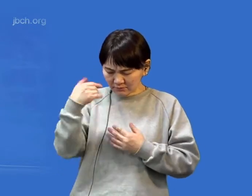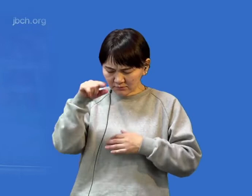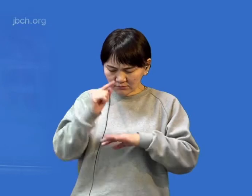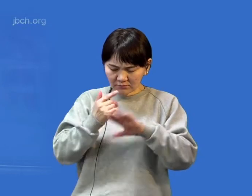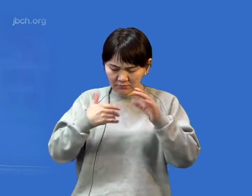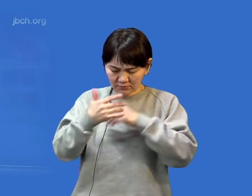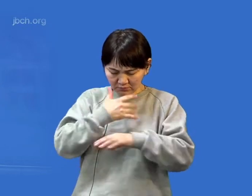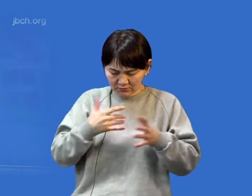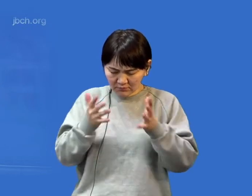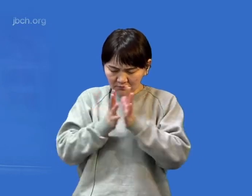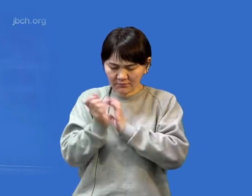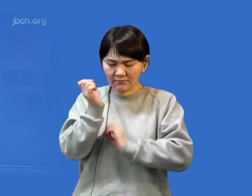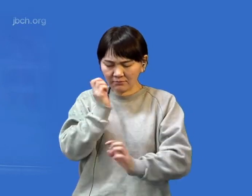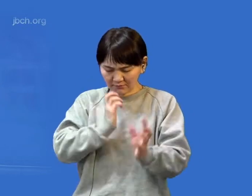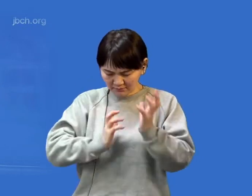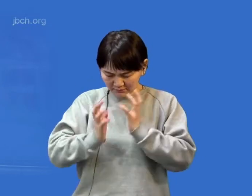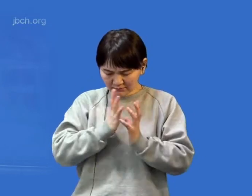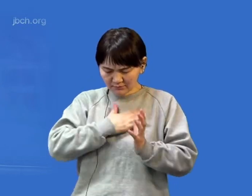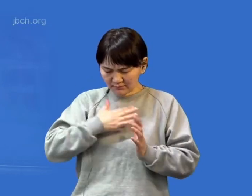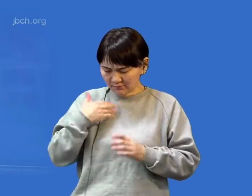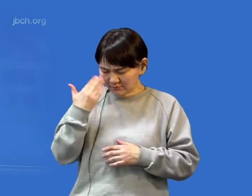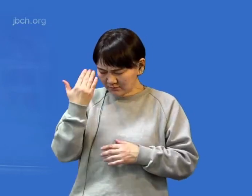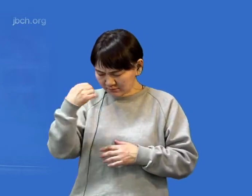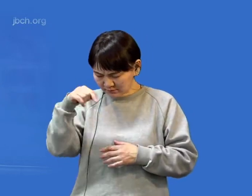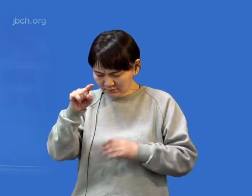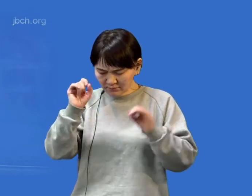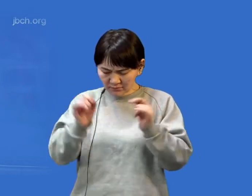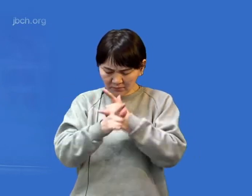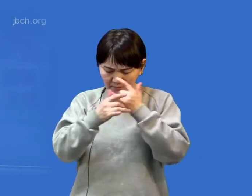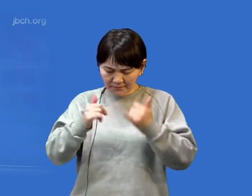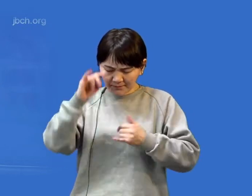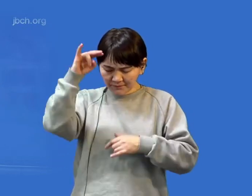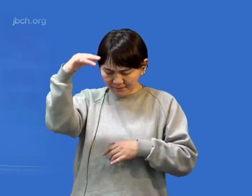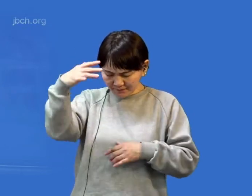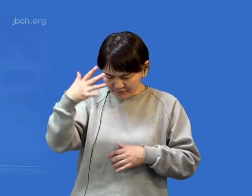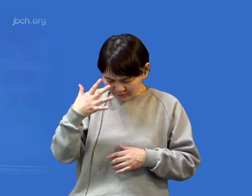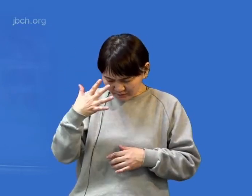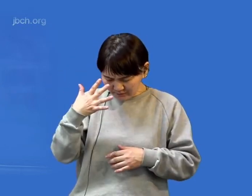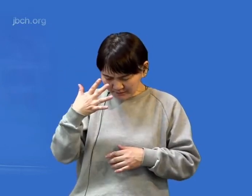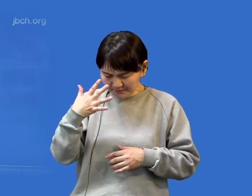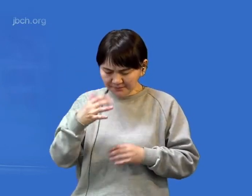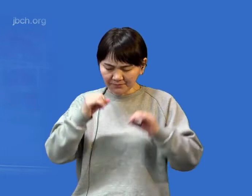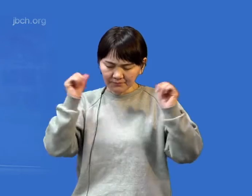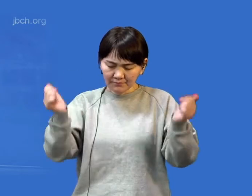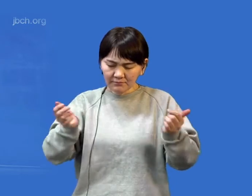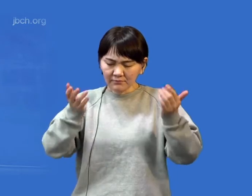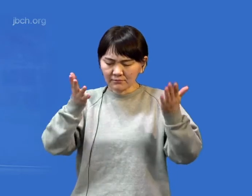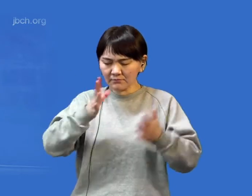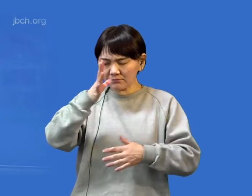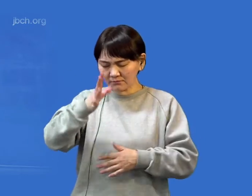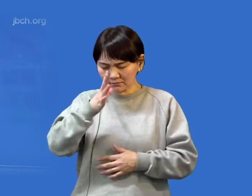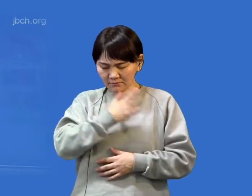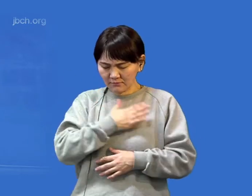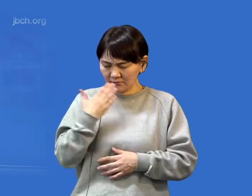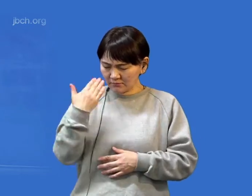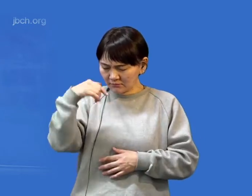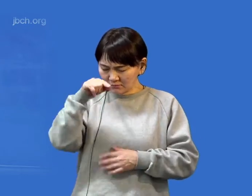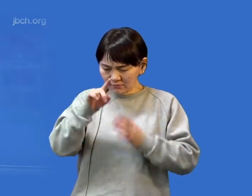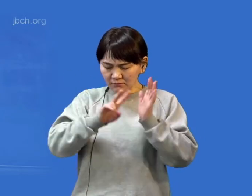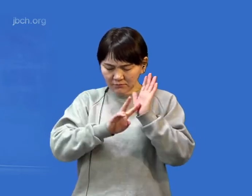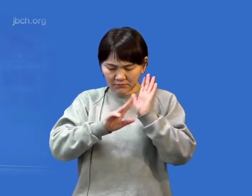хамтдаа цуглаад эзний агуу нэгүслийг магтан дуулж эзний үгнээс